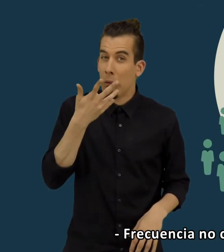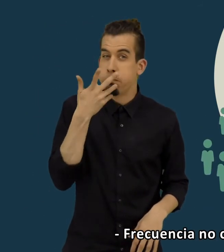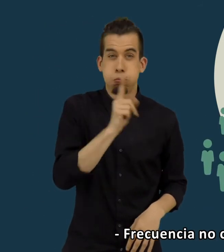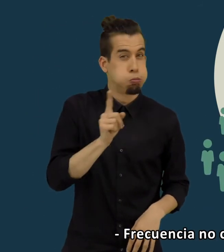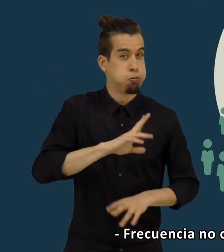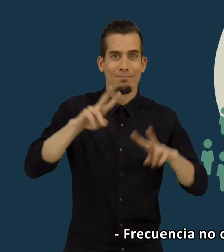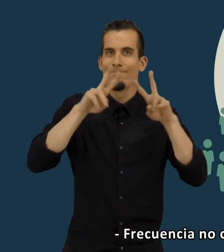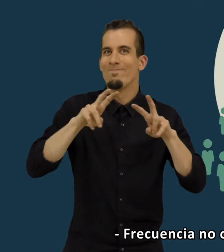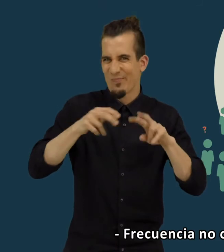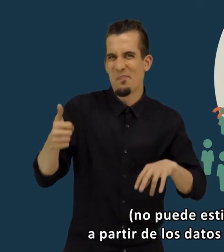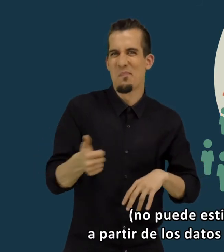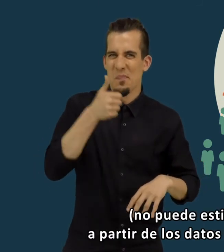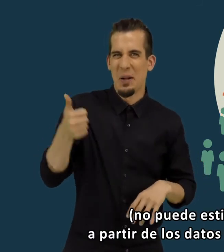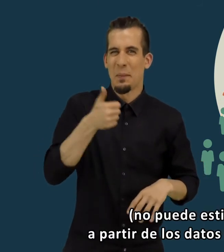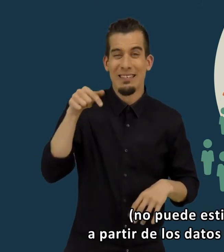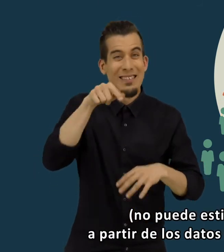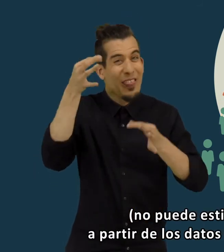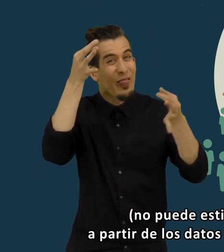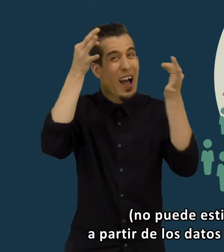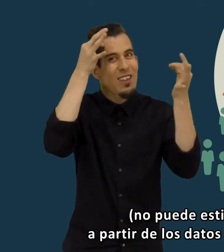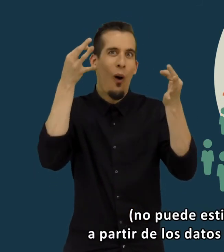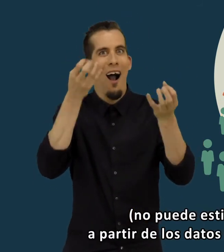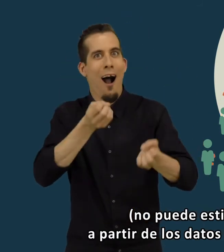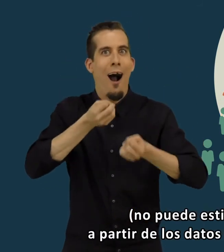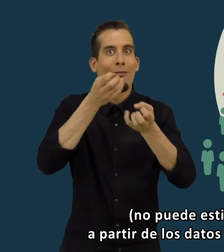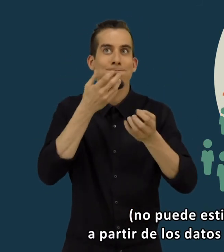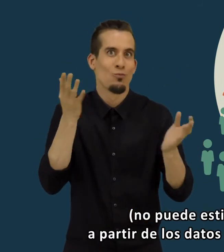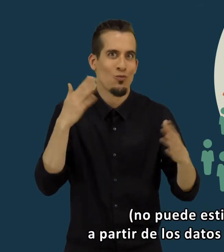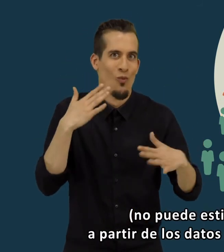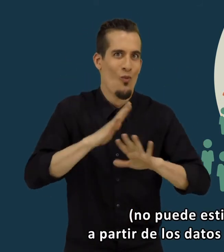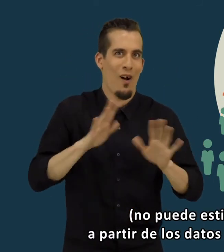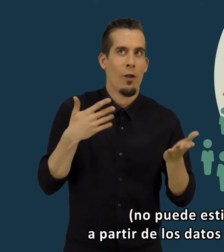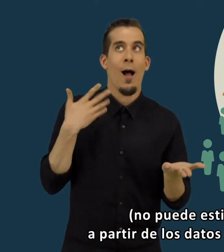Frecuencia no conocida. No puede estimarse a partir de los datos disponibles.